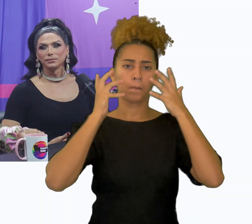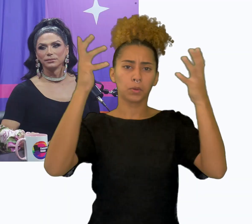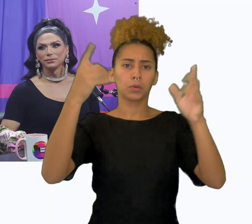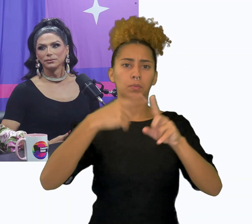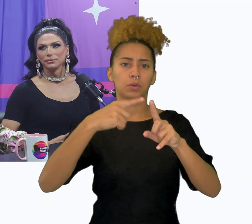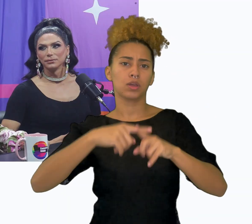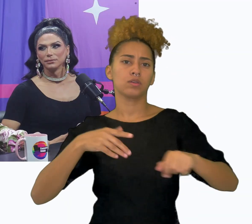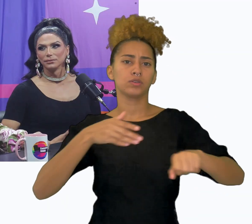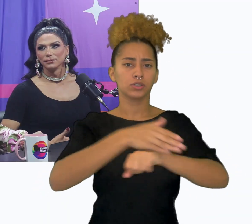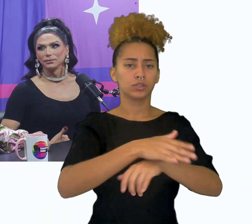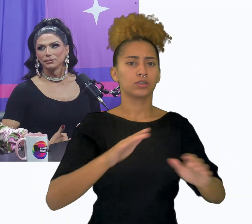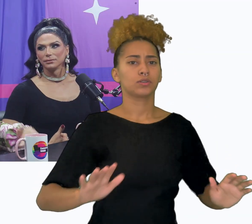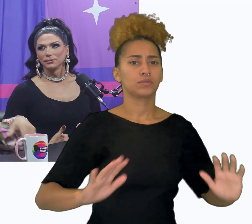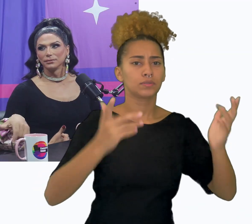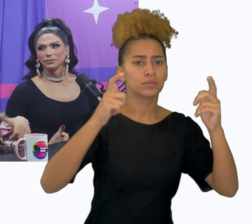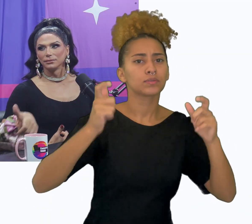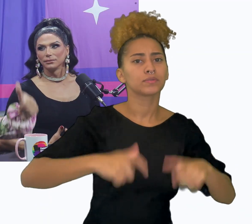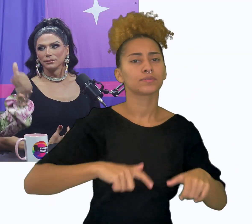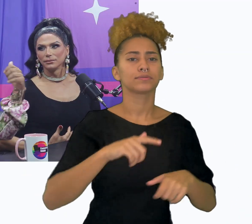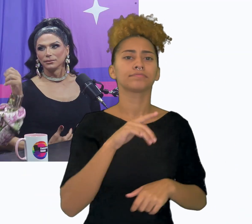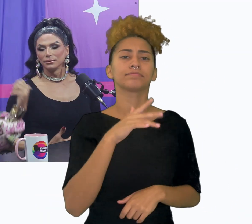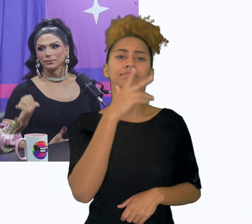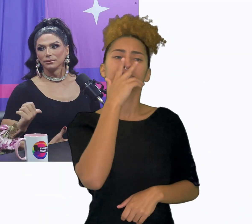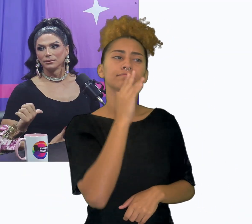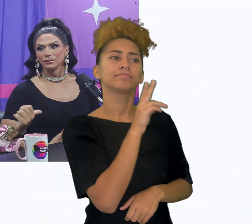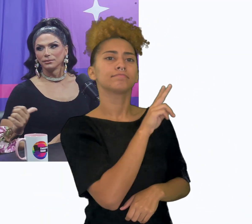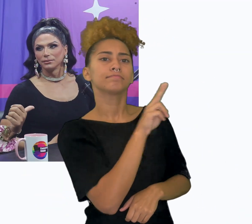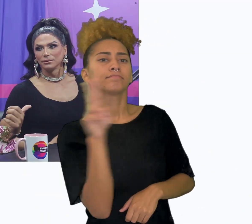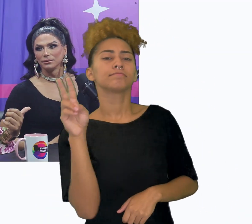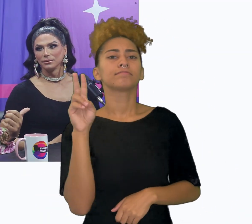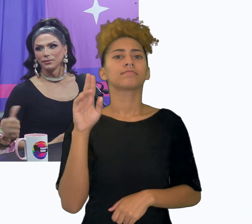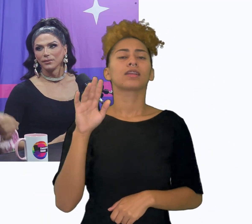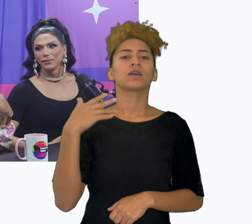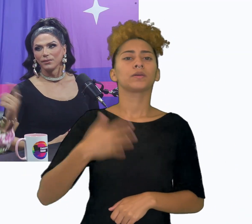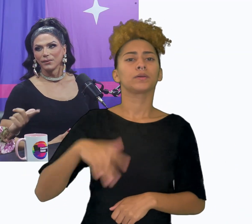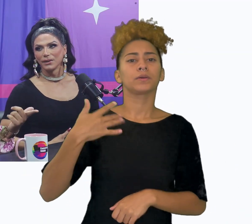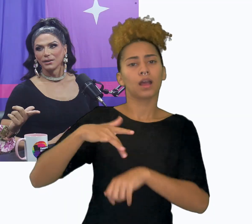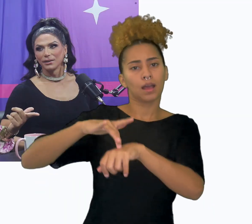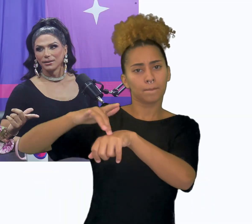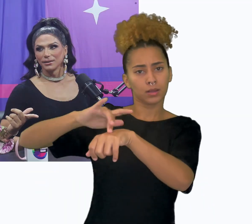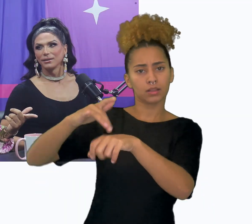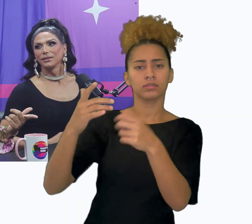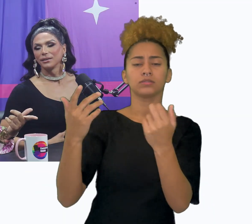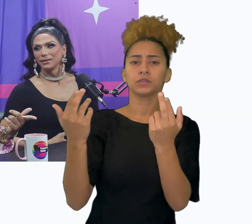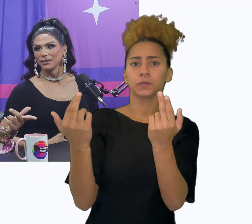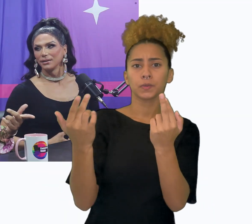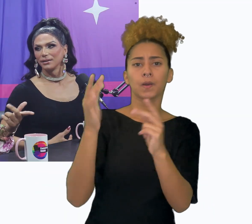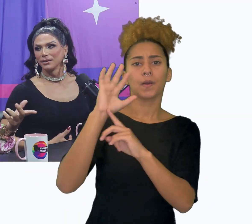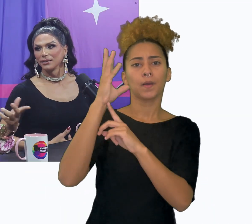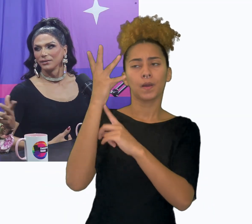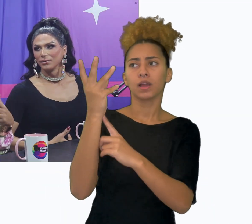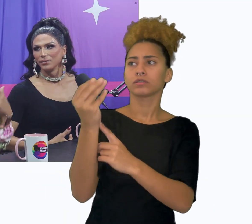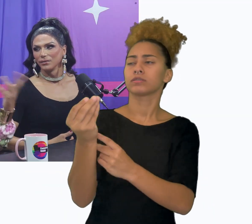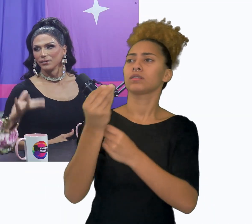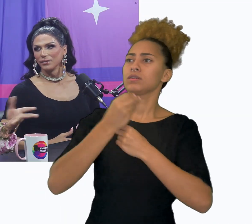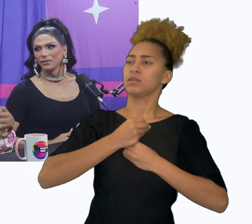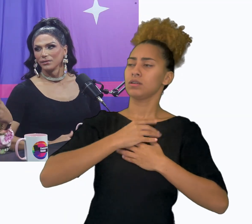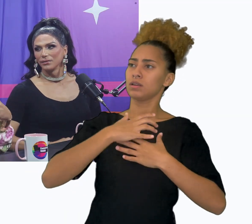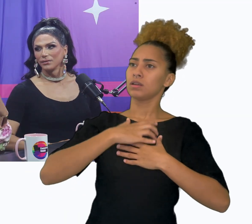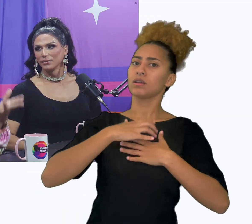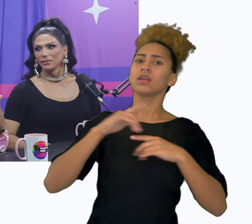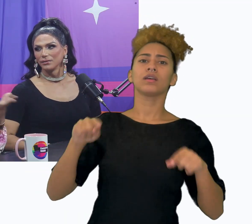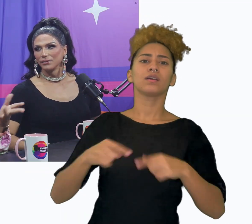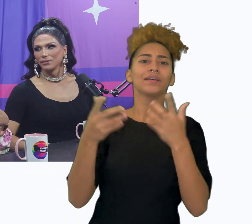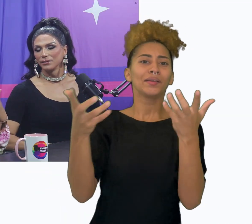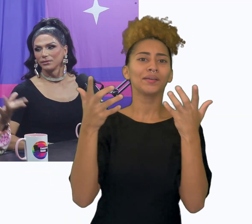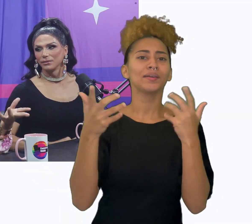quando eu chego na boate e começo a ver que aqueles bailarinos que eu admirava também faziam essa arte, eu comecei a me identificar e dizer assim,